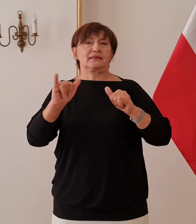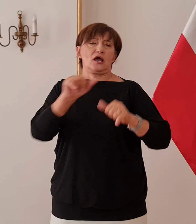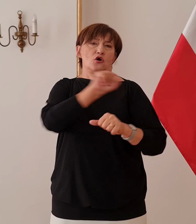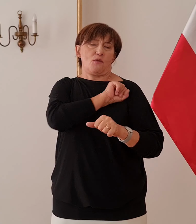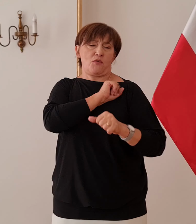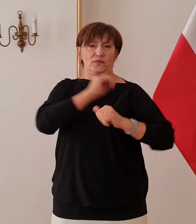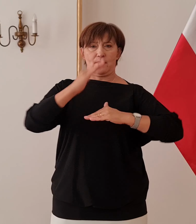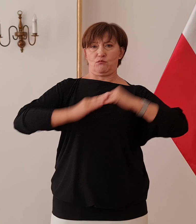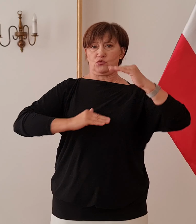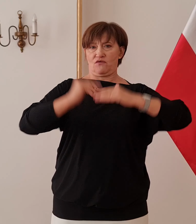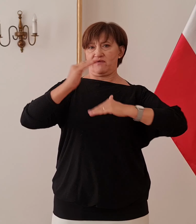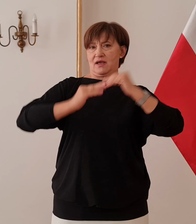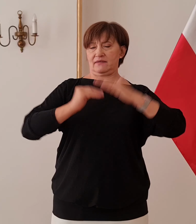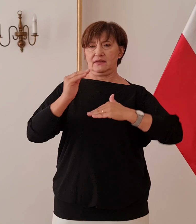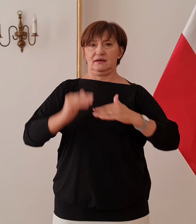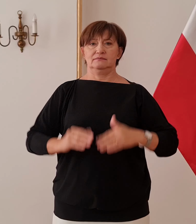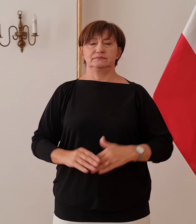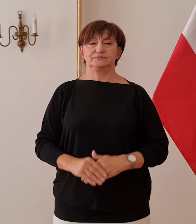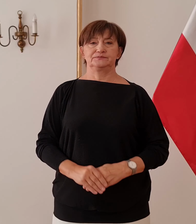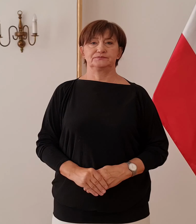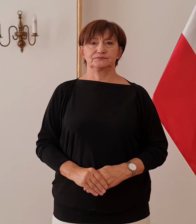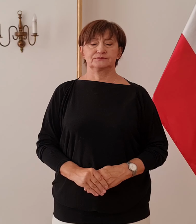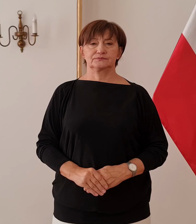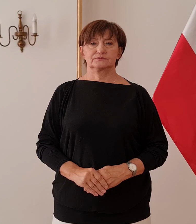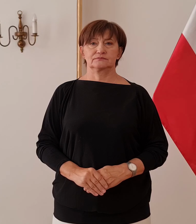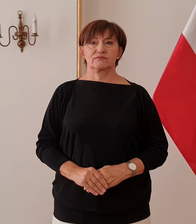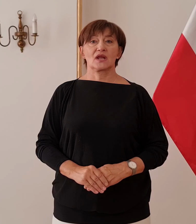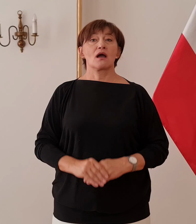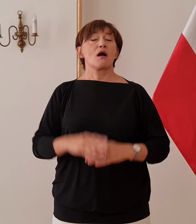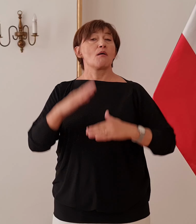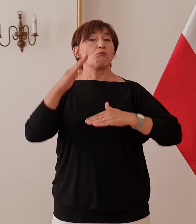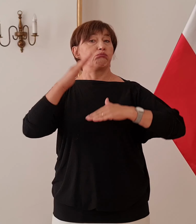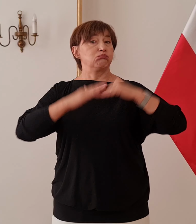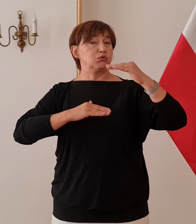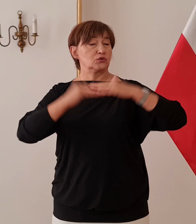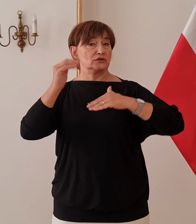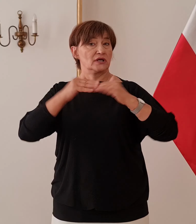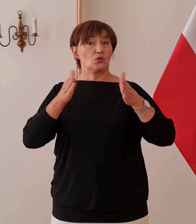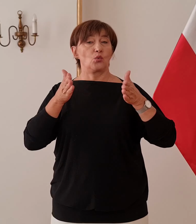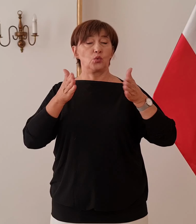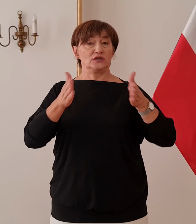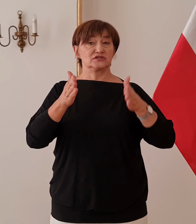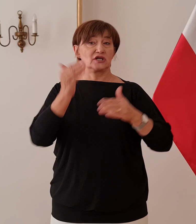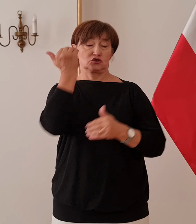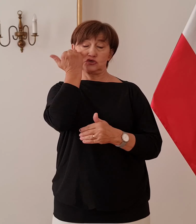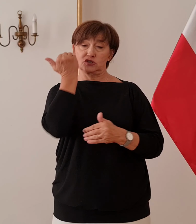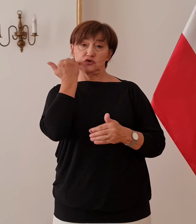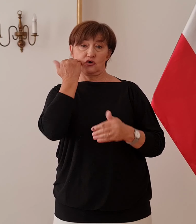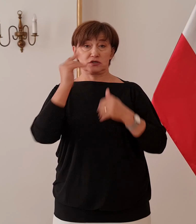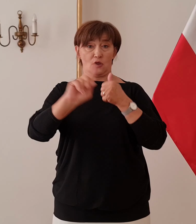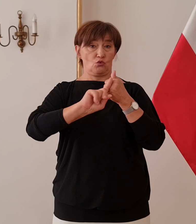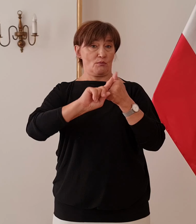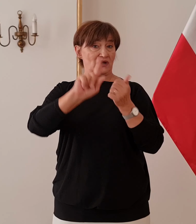W budynku przy ulicy Częstochowskiej 12 można natomiast